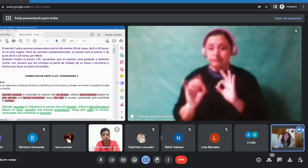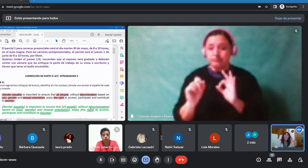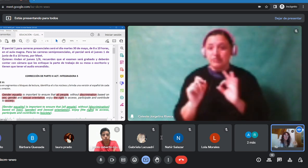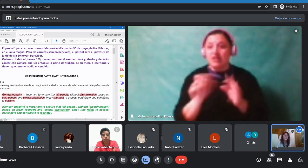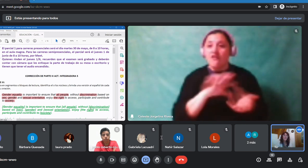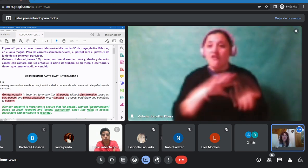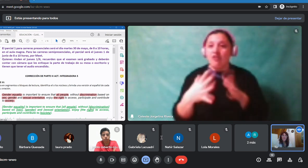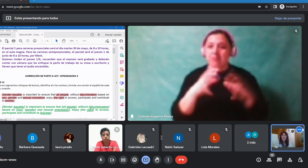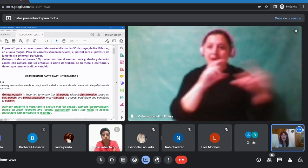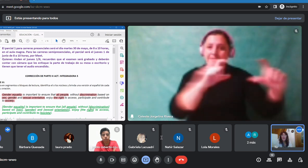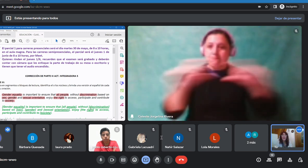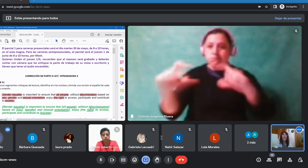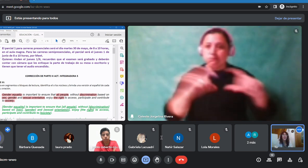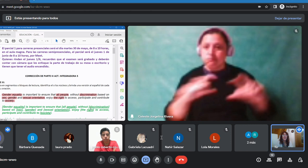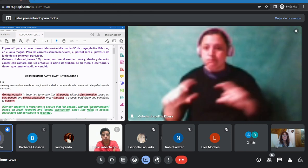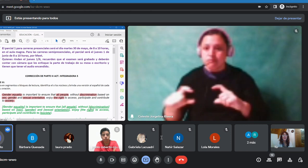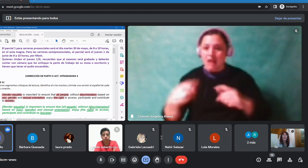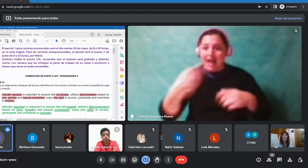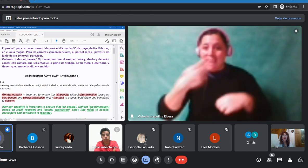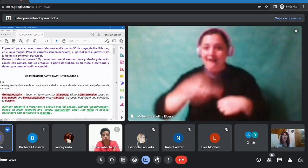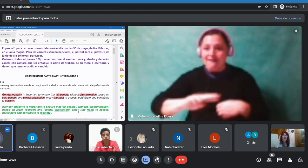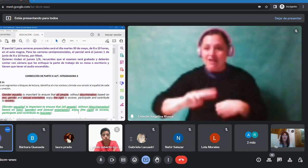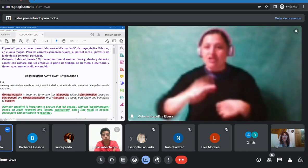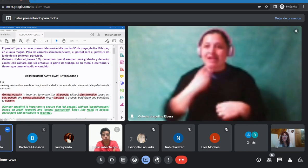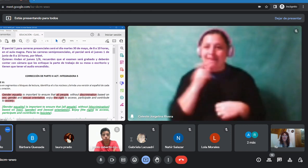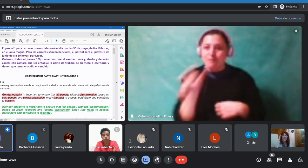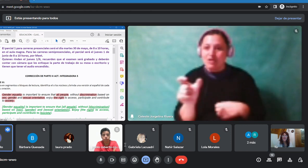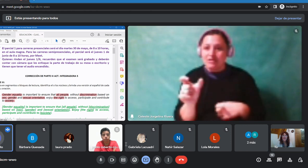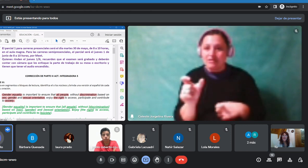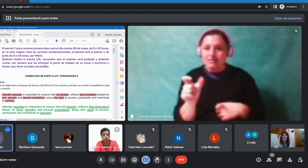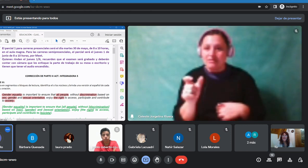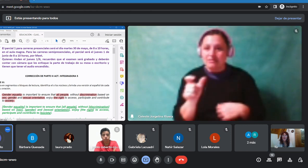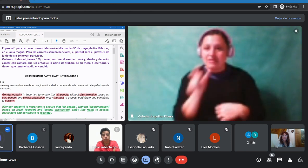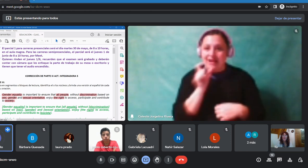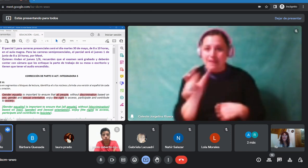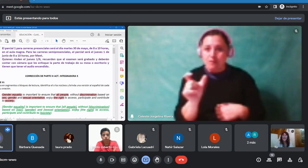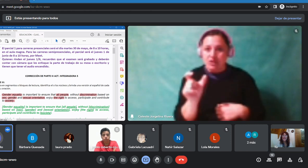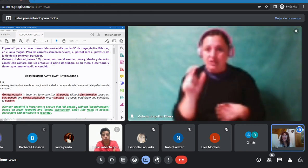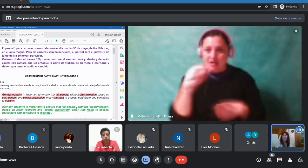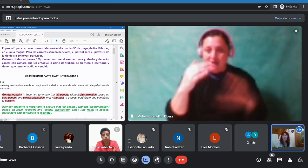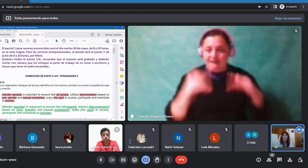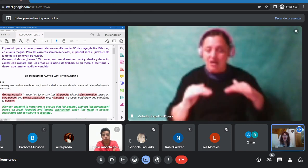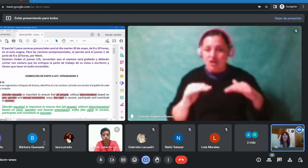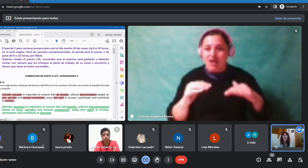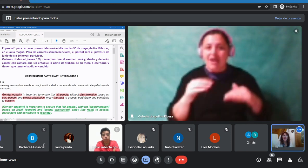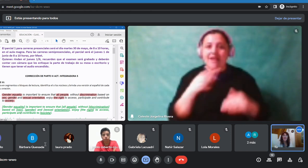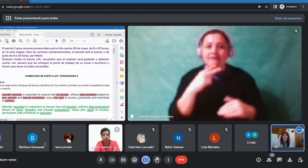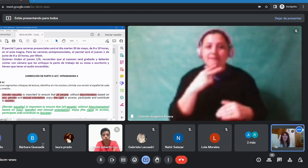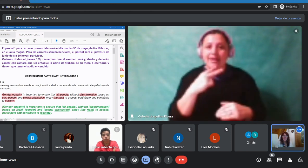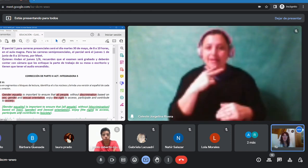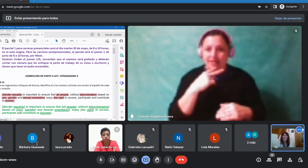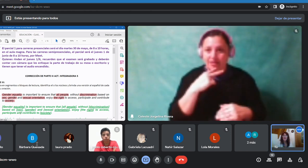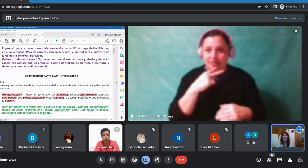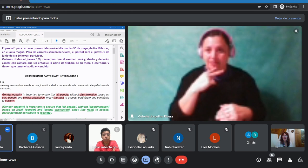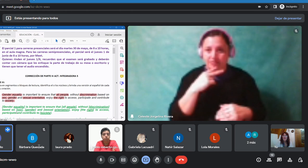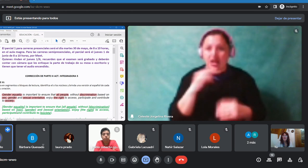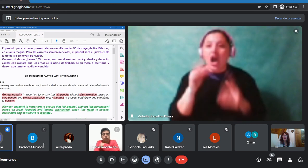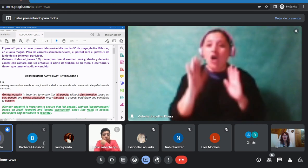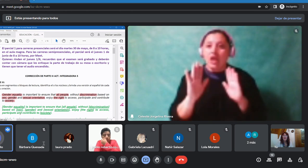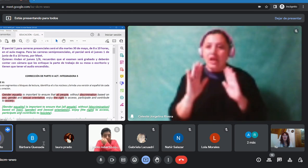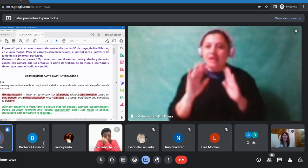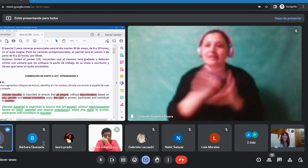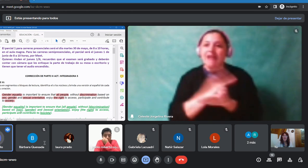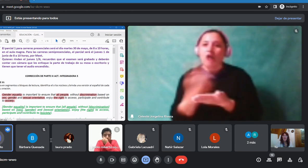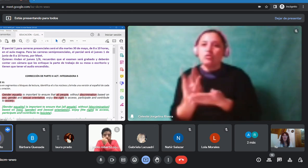bloques. Yo la terminé. ¿Y cómo quedaría la traducción? Ay, no